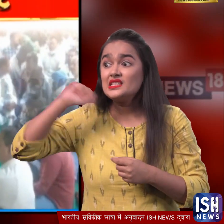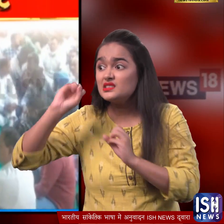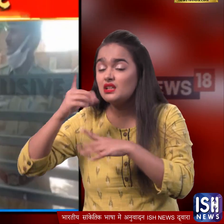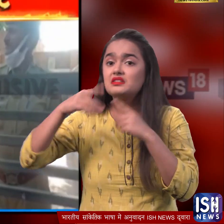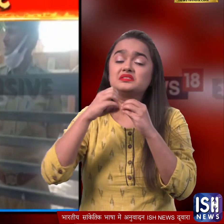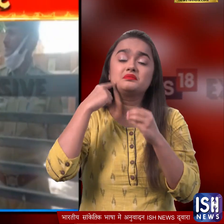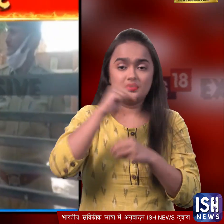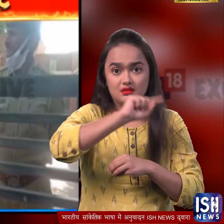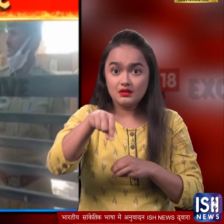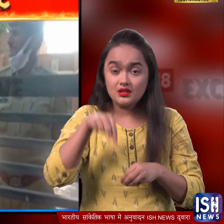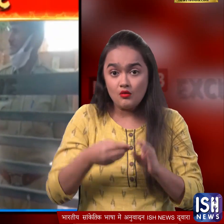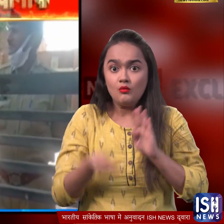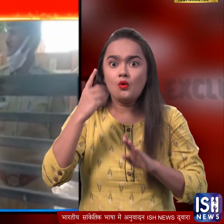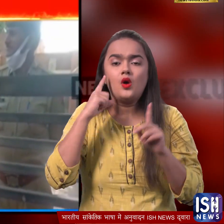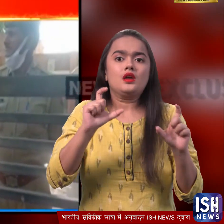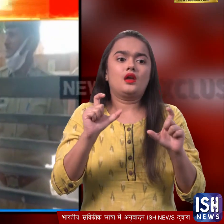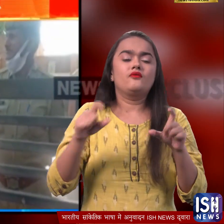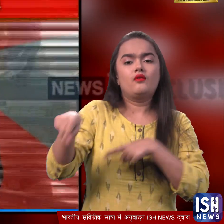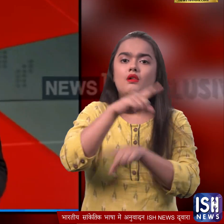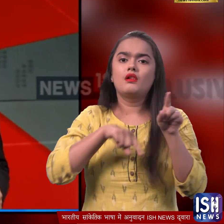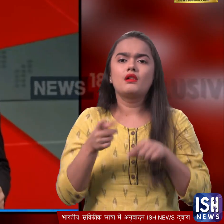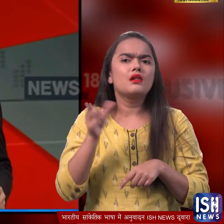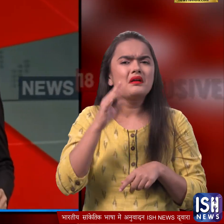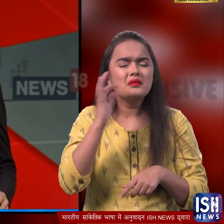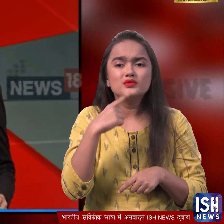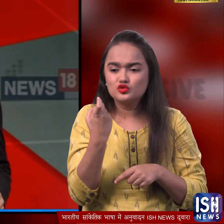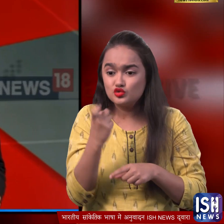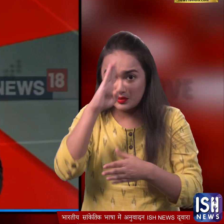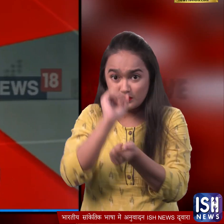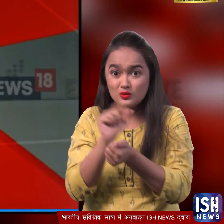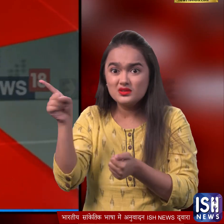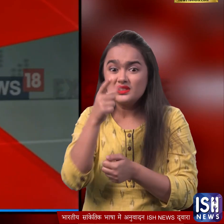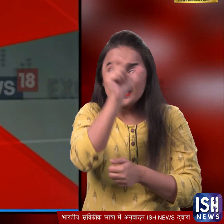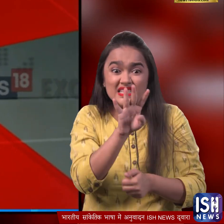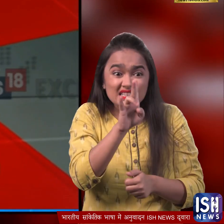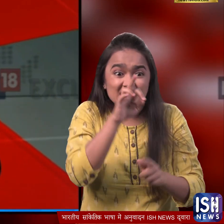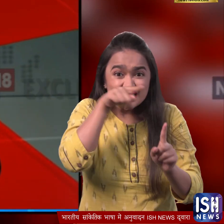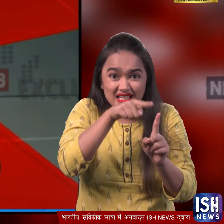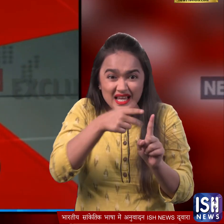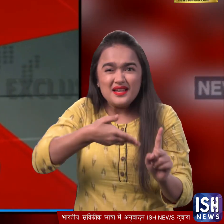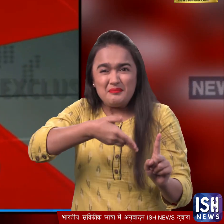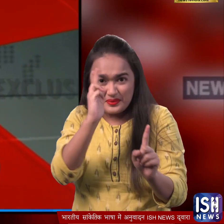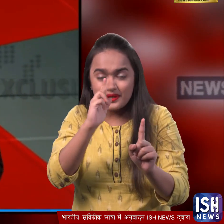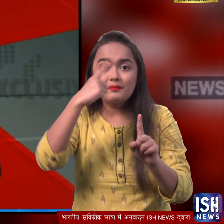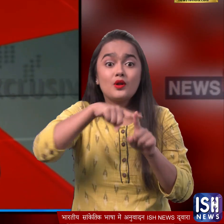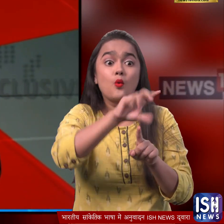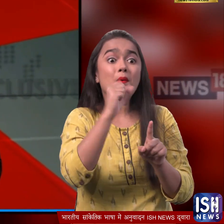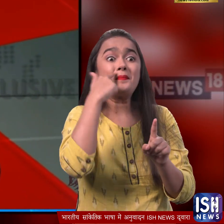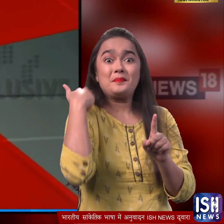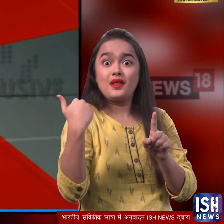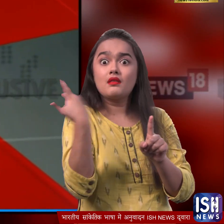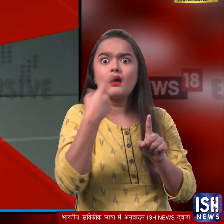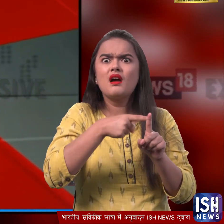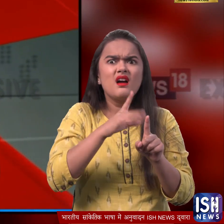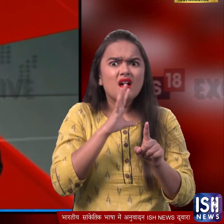बाद पुलिस कानून व्यवस्था को लेकर चौकन्नी नजर आई। सौ बात की एक बात है कि जोधपुर पुलिस ने जिस बदमाश का एनकाउंटर किया वो और उसका